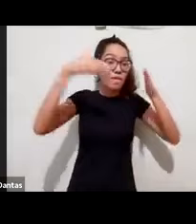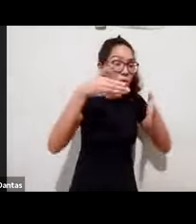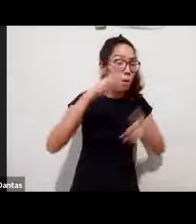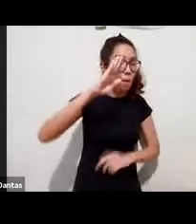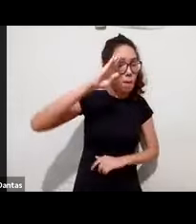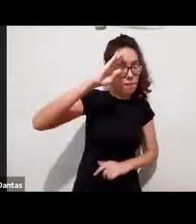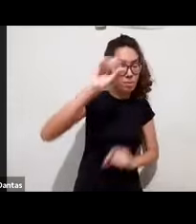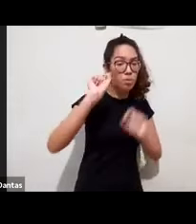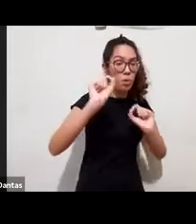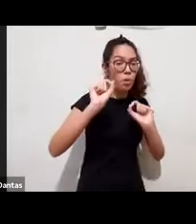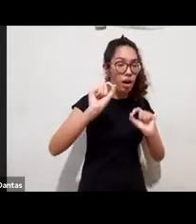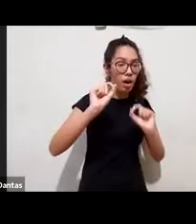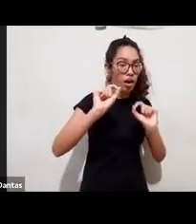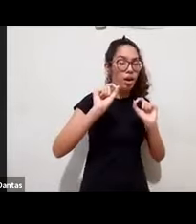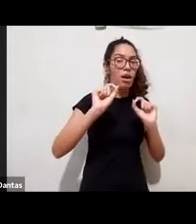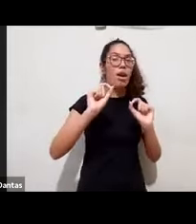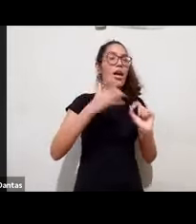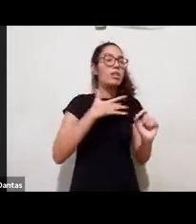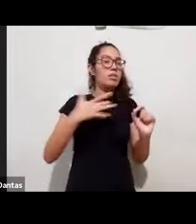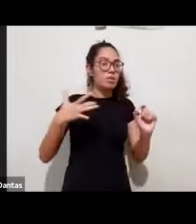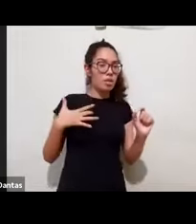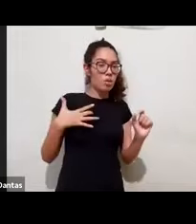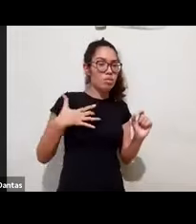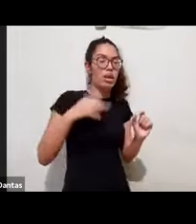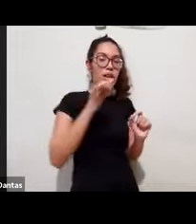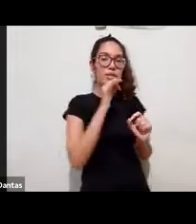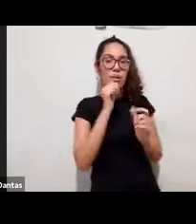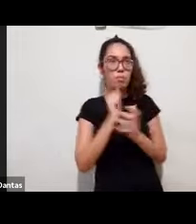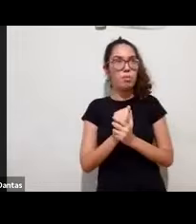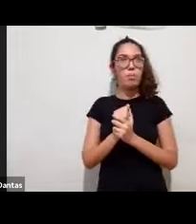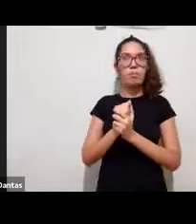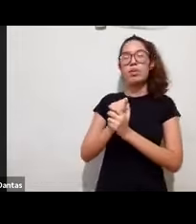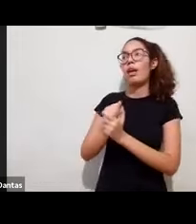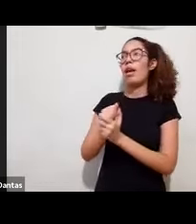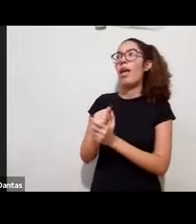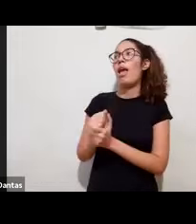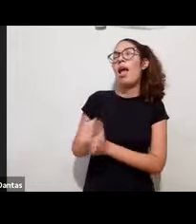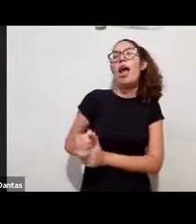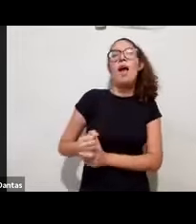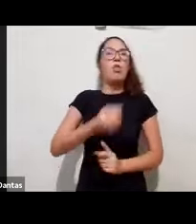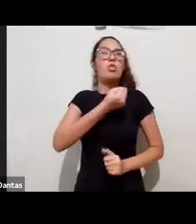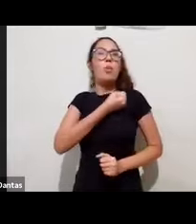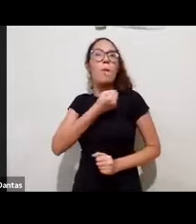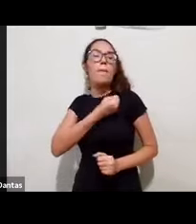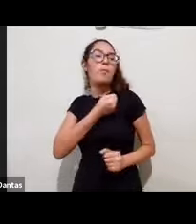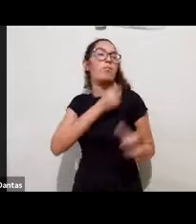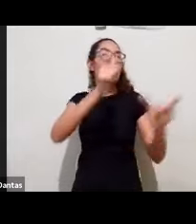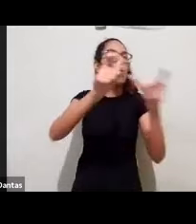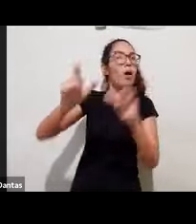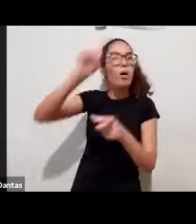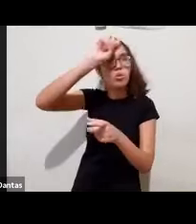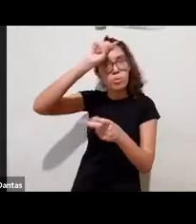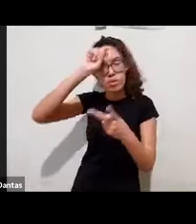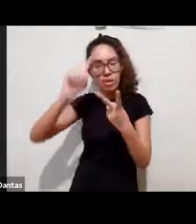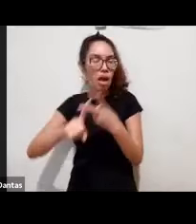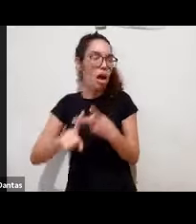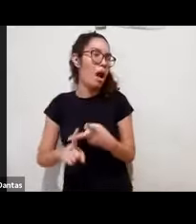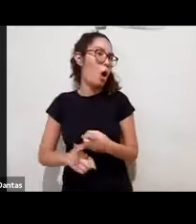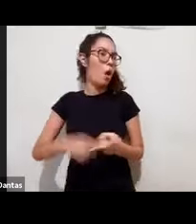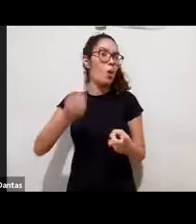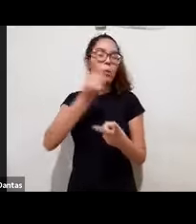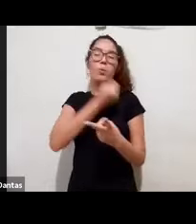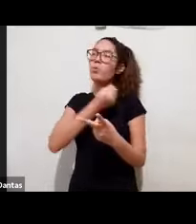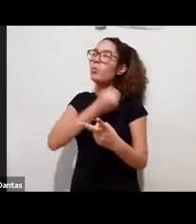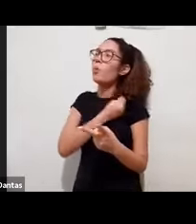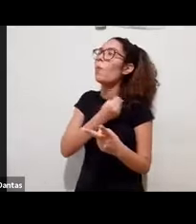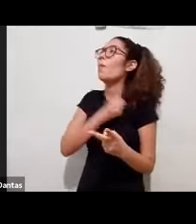de saúde que nós vamos dizer: nós vamos construir X postos de saúde, vamos construir X JFs, frotinhas.